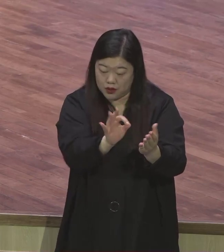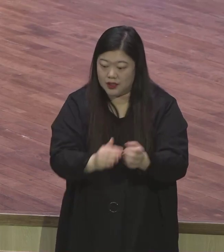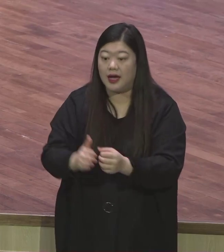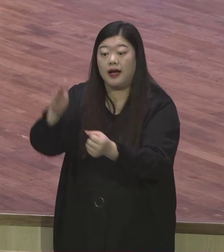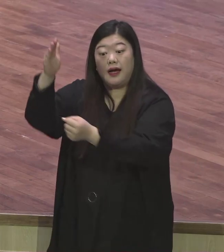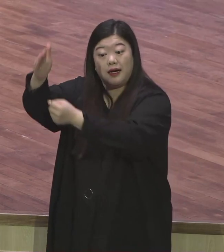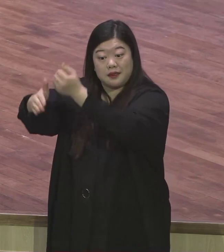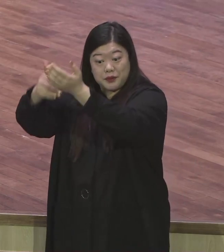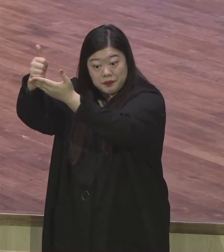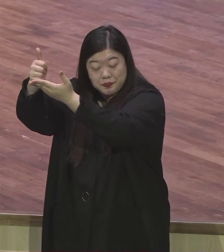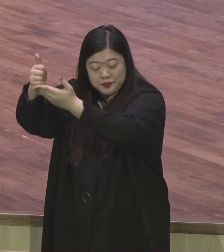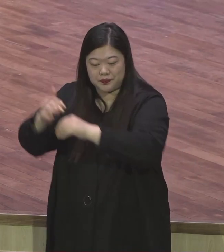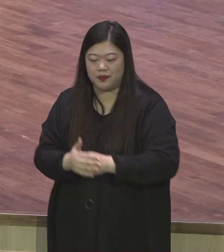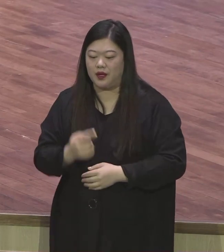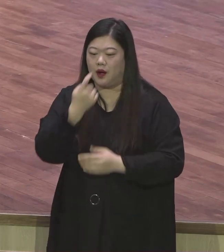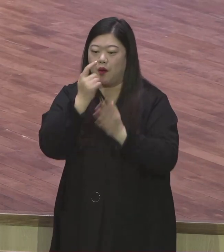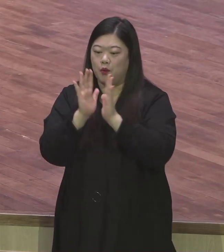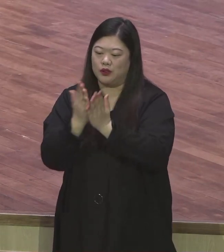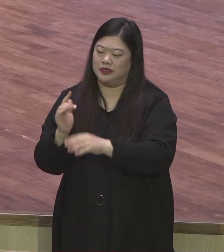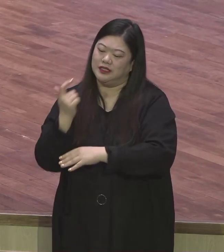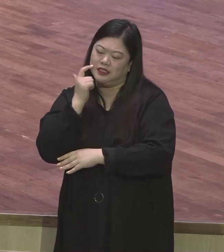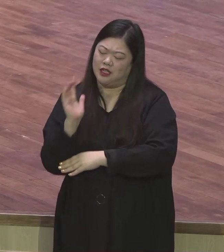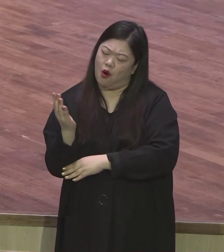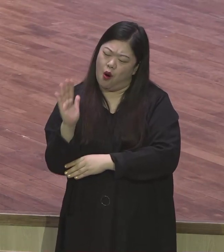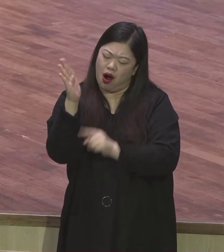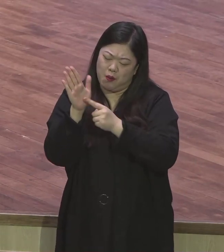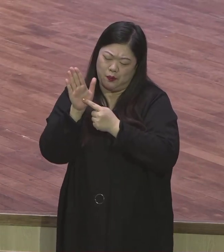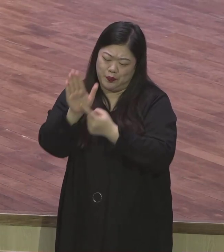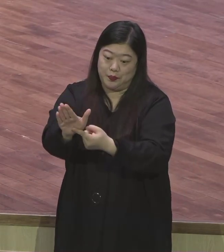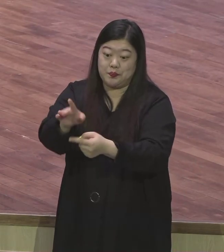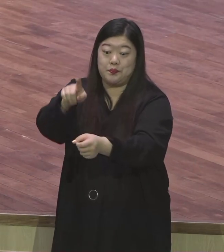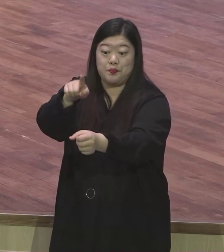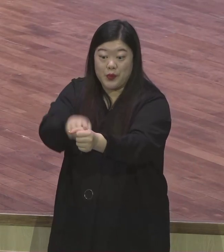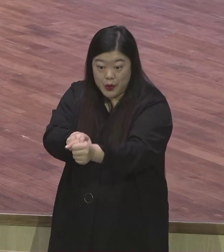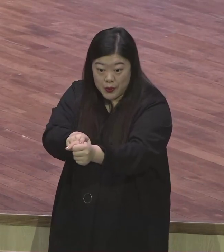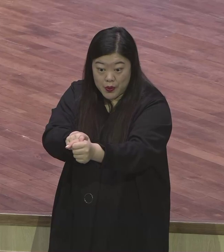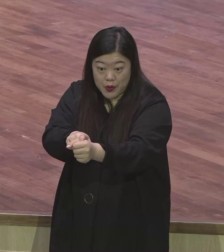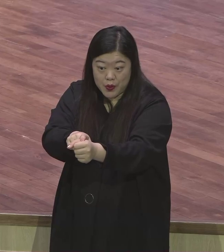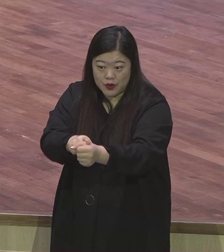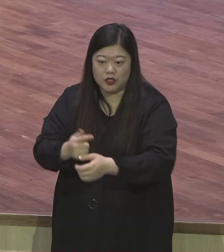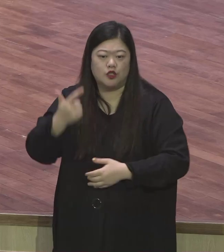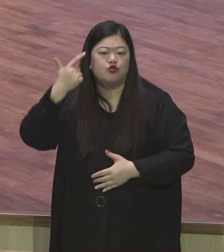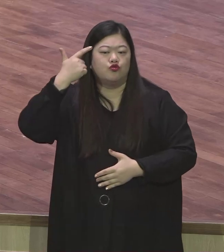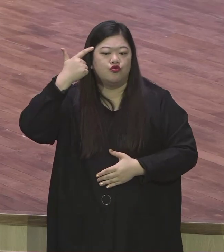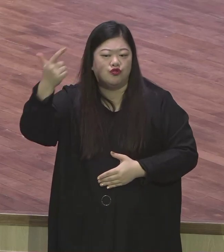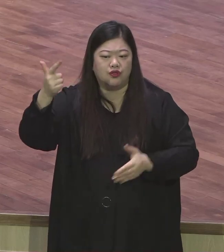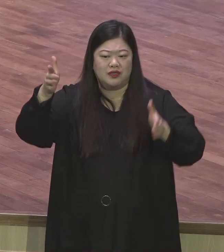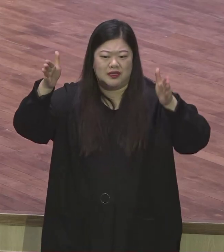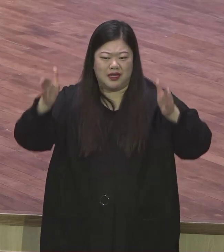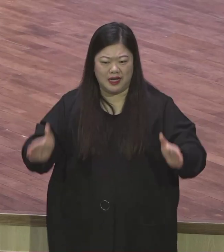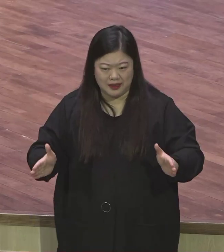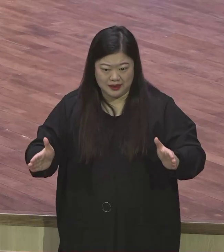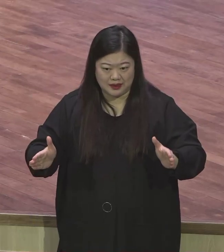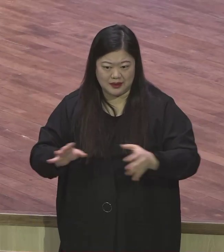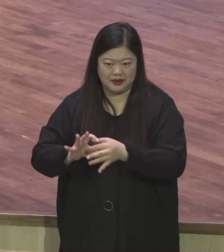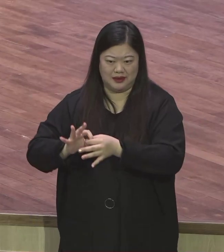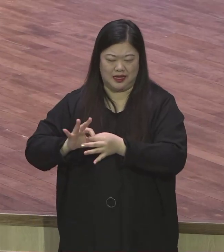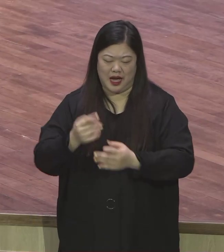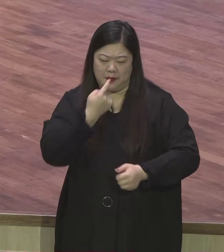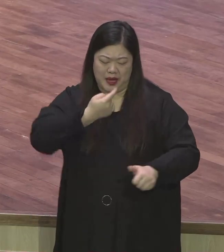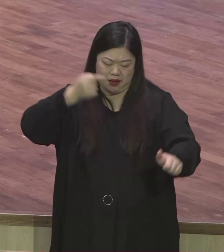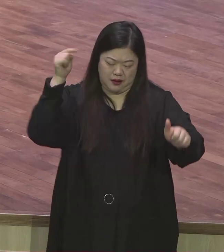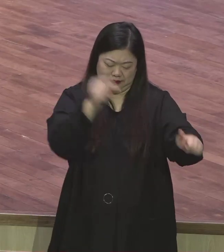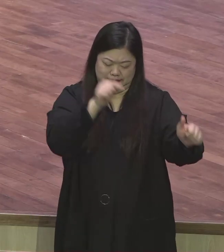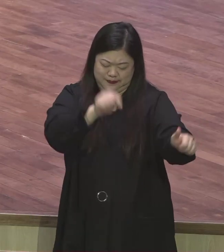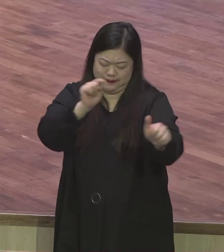나타내시기 위해서 유형 무형의 세계와 만물을 6일 동안 심히